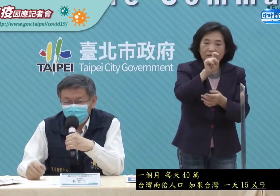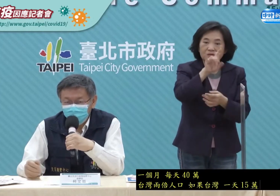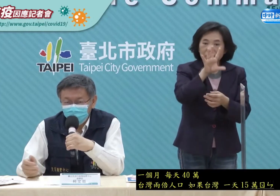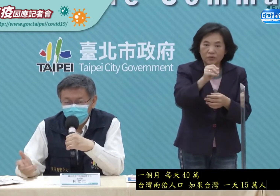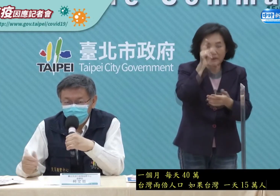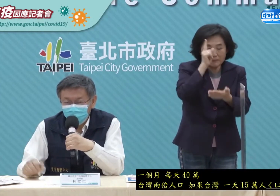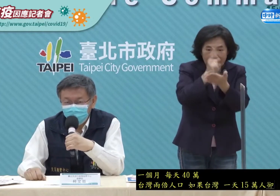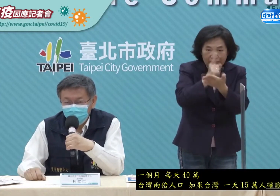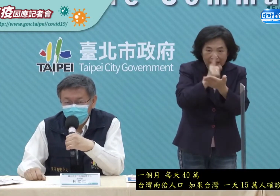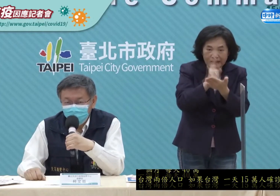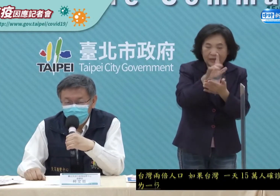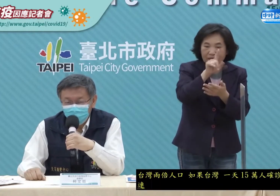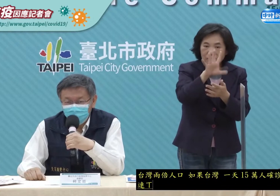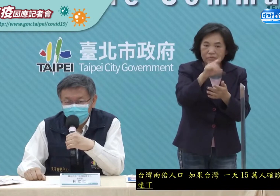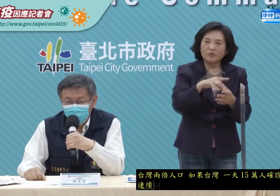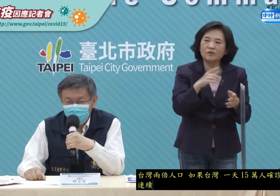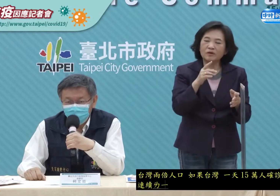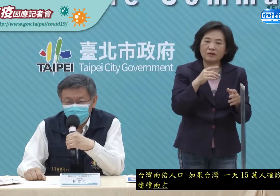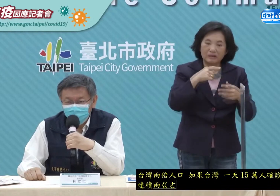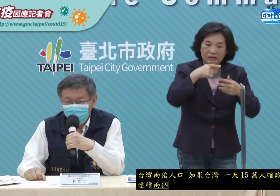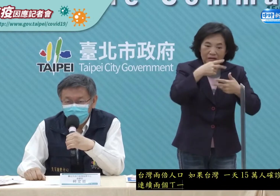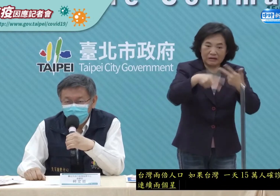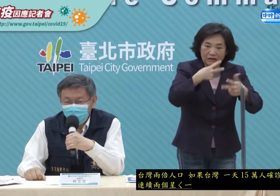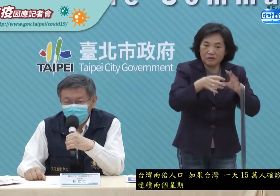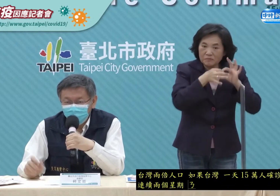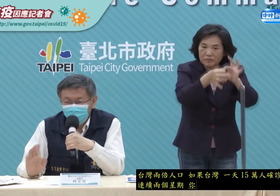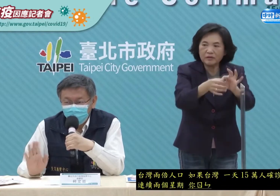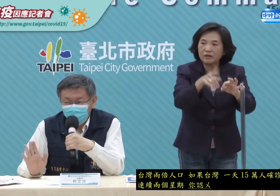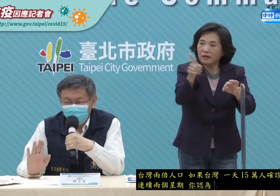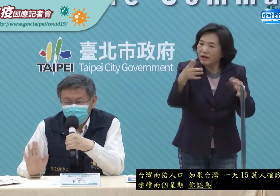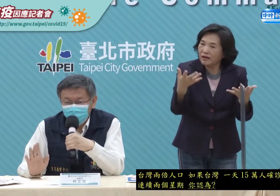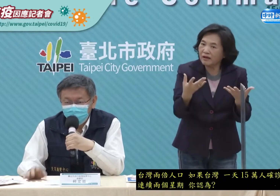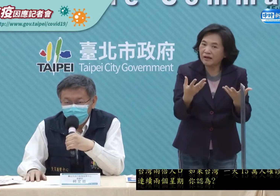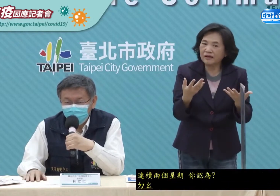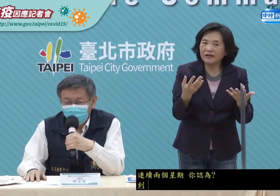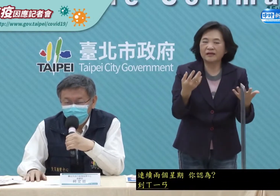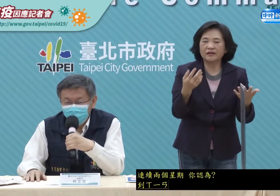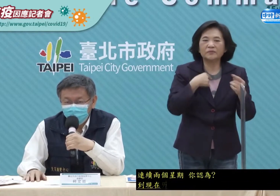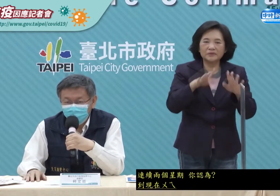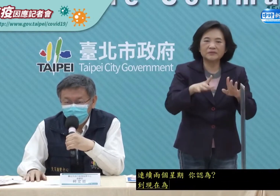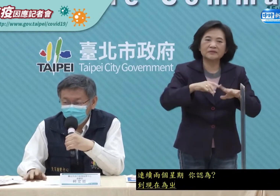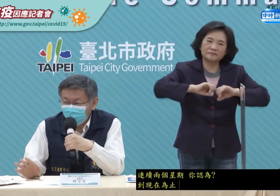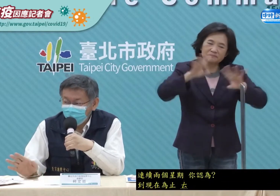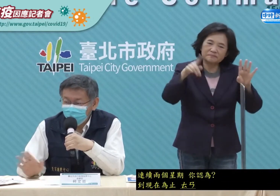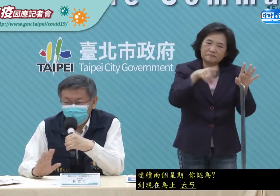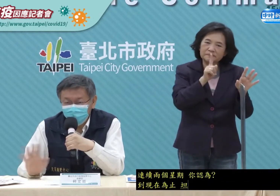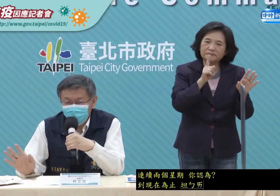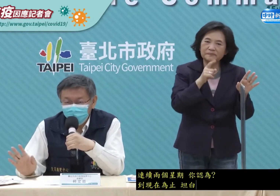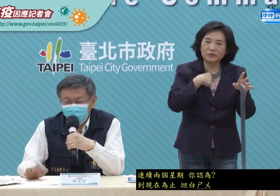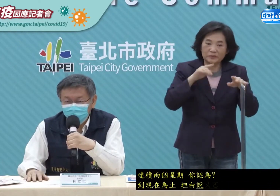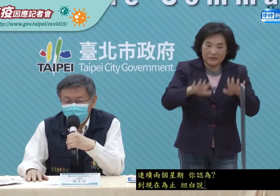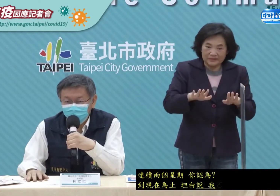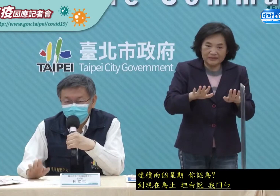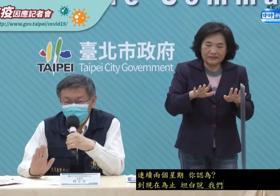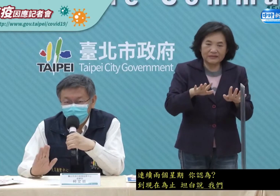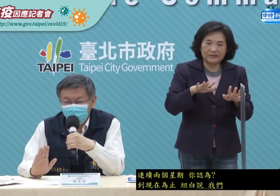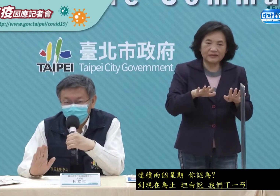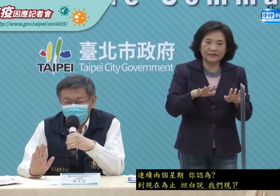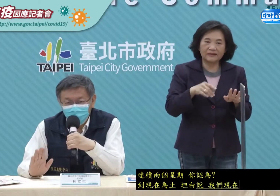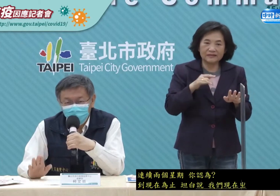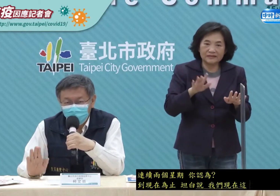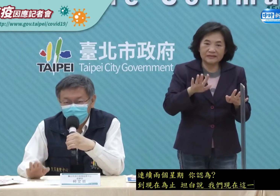诊，连续两个礼拜，你觉得呢？所以我们到现在为止，坦白讲哦，我们现在这个样子是疫情